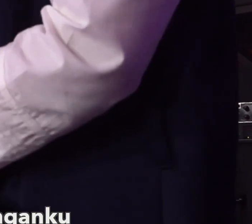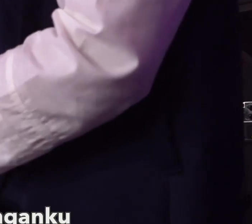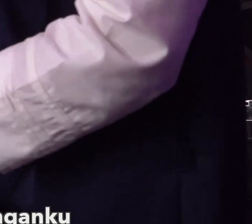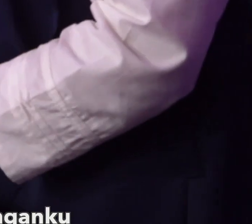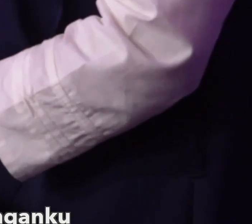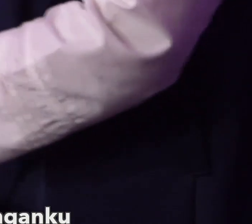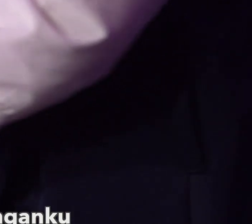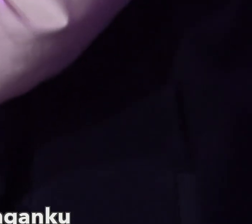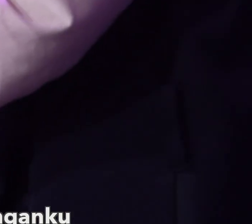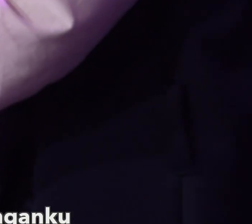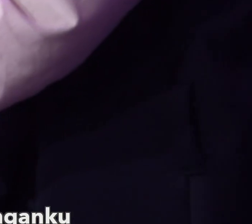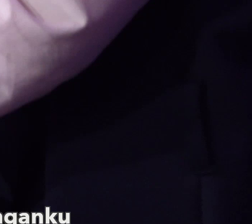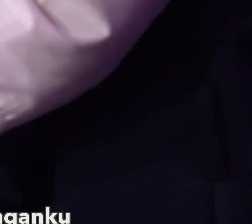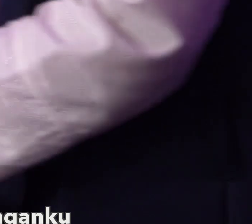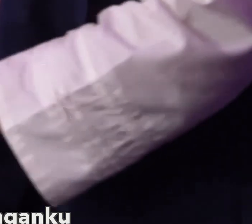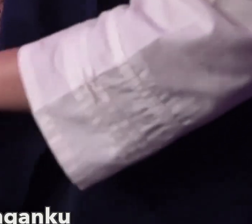kekuatanku,